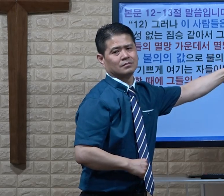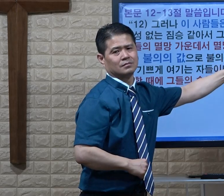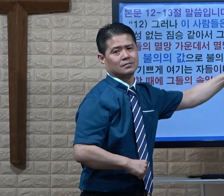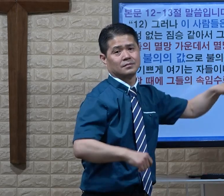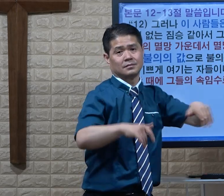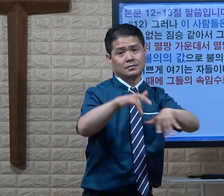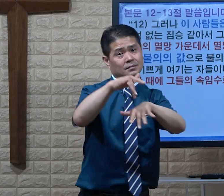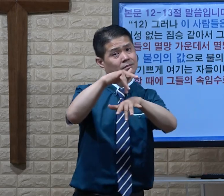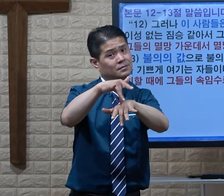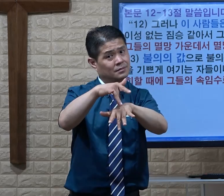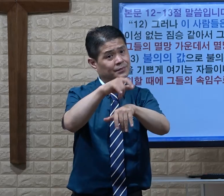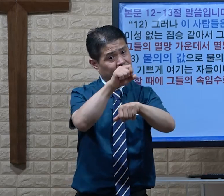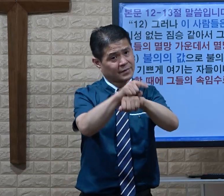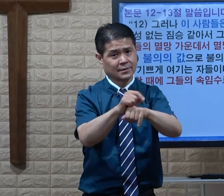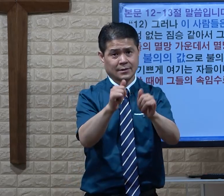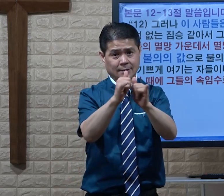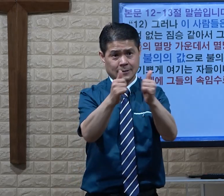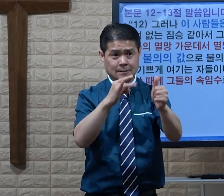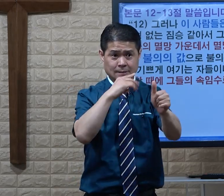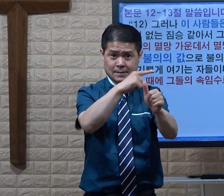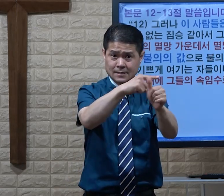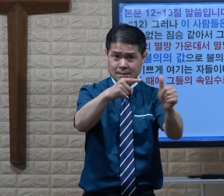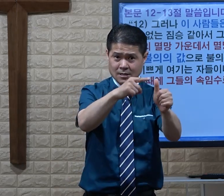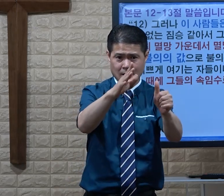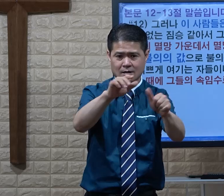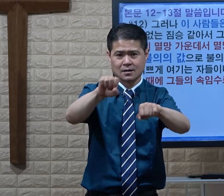그들이 멸망을 당할 수 있다는 것입니다.